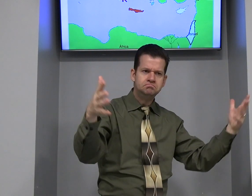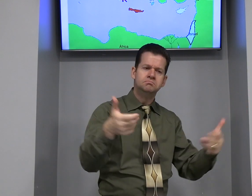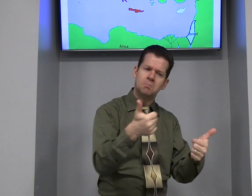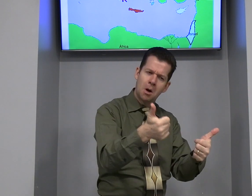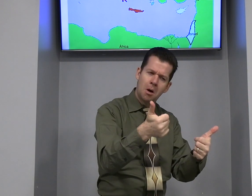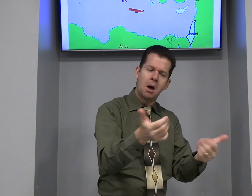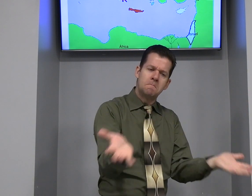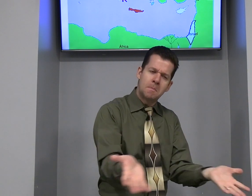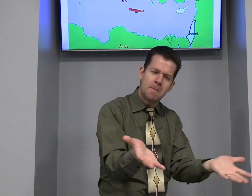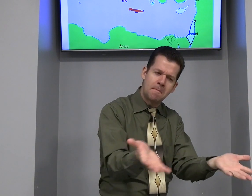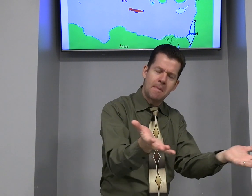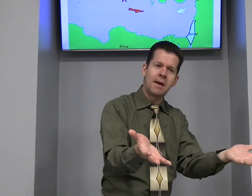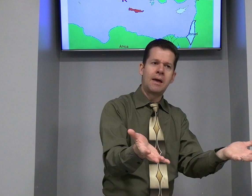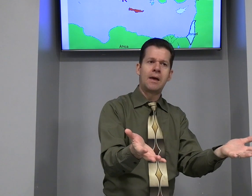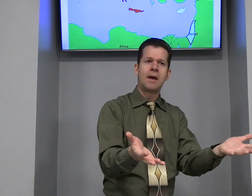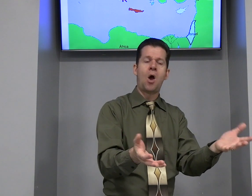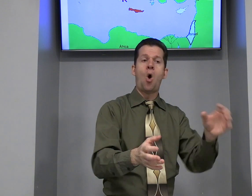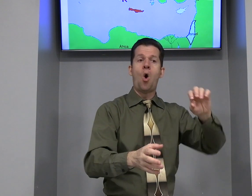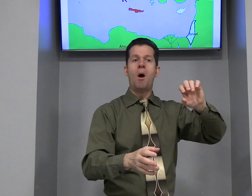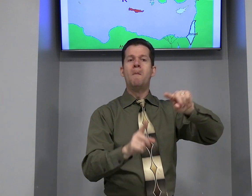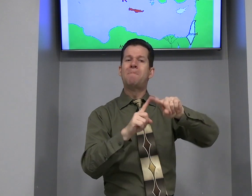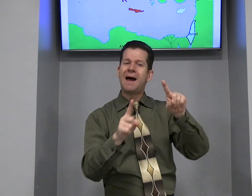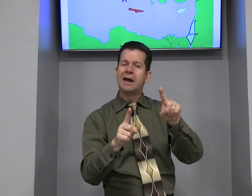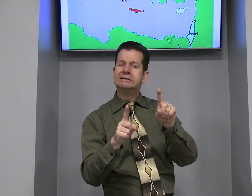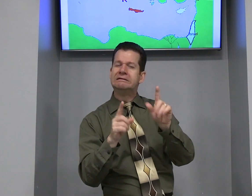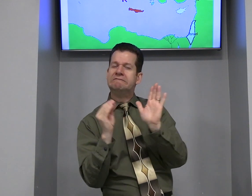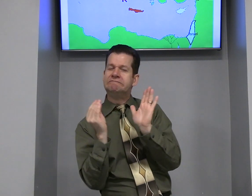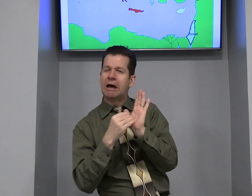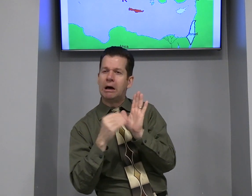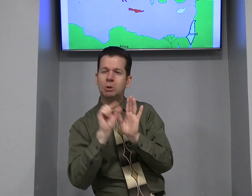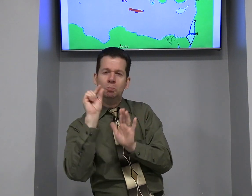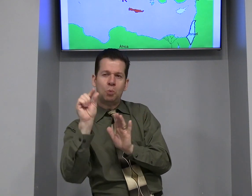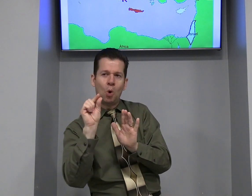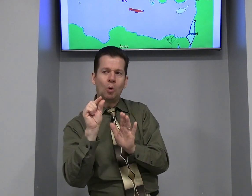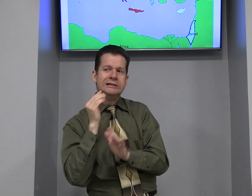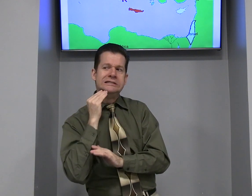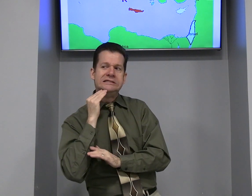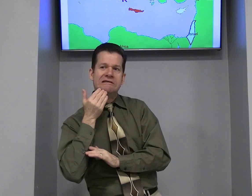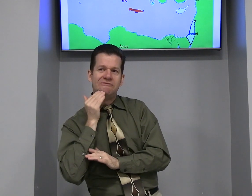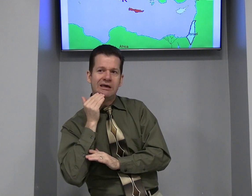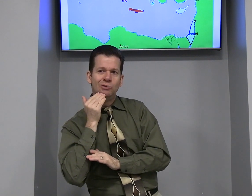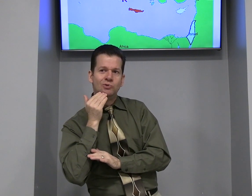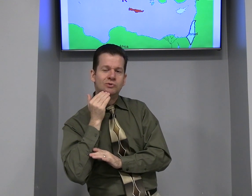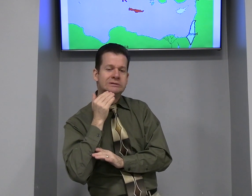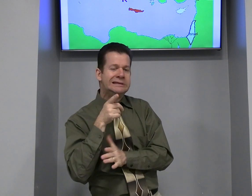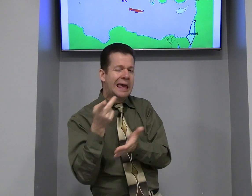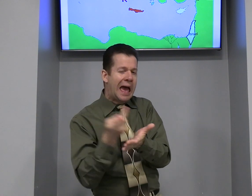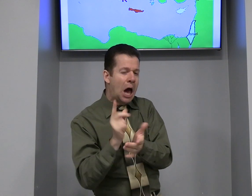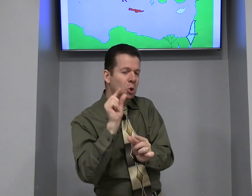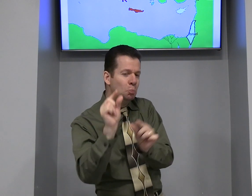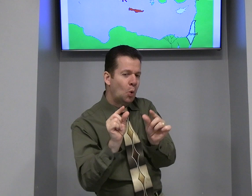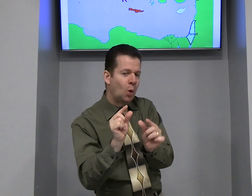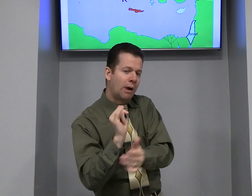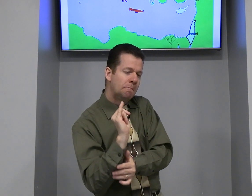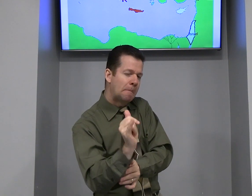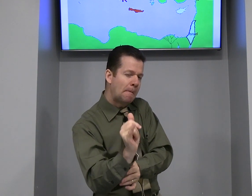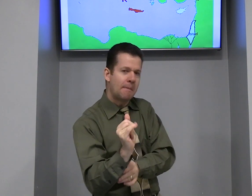positivas, parabéns. E tá encorajando essas igrejas, falando talvez que está faltando isso, é defeito